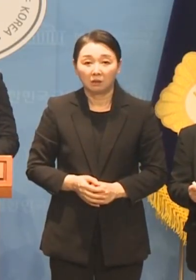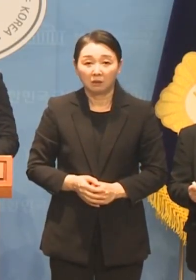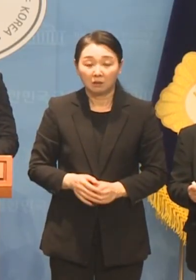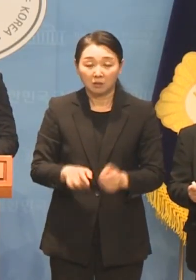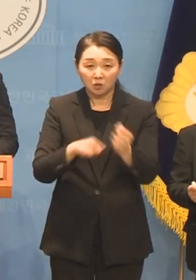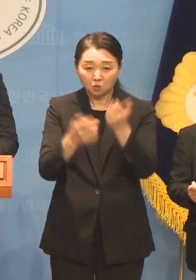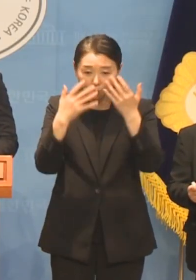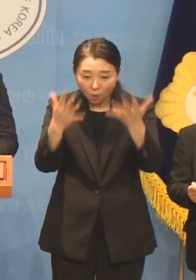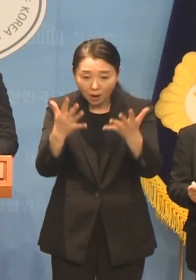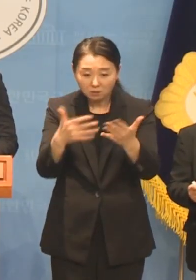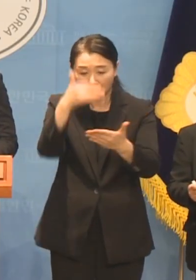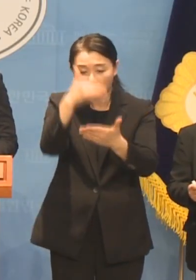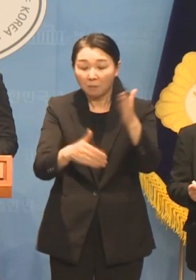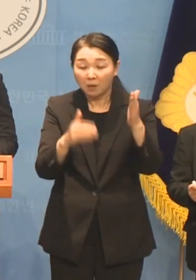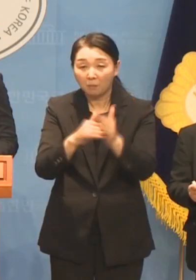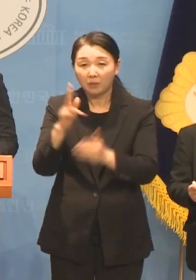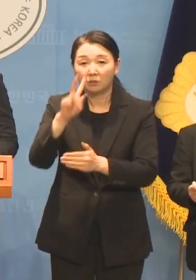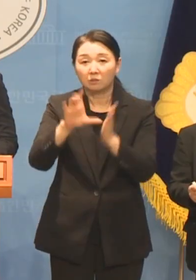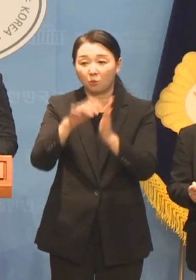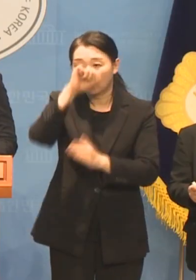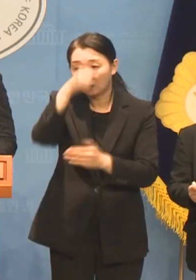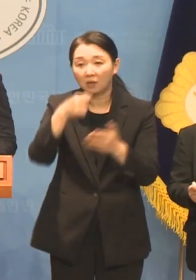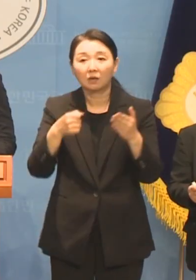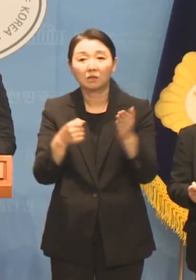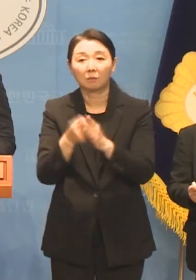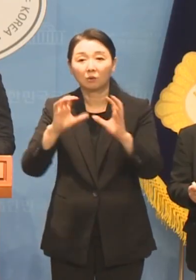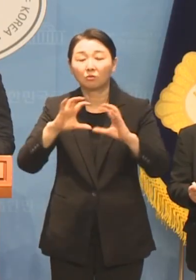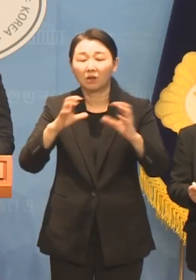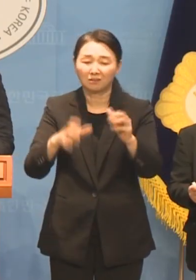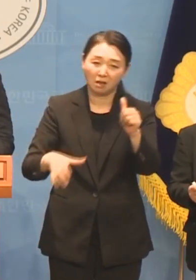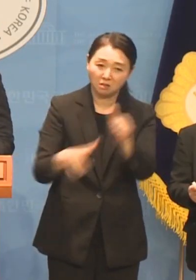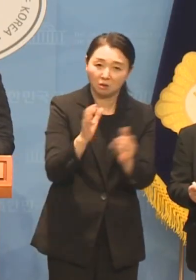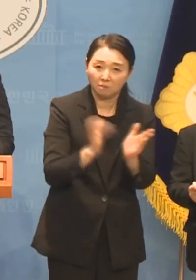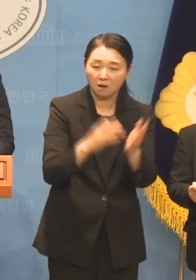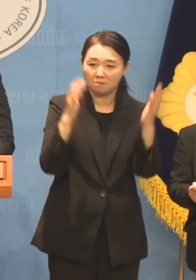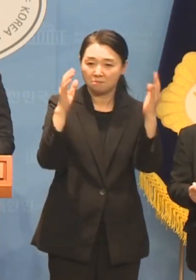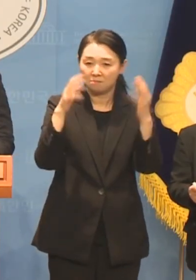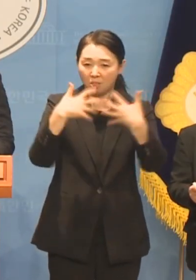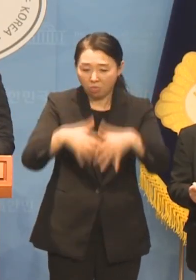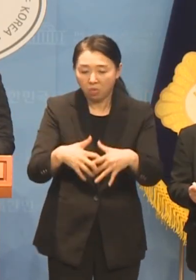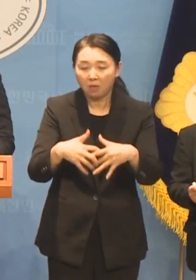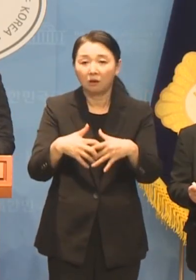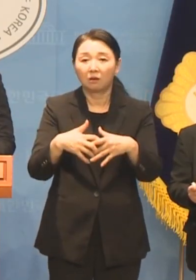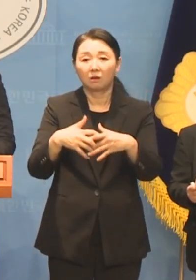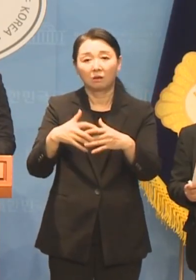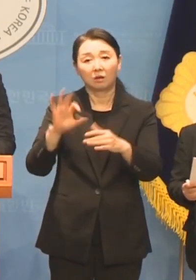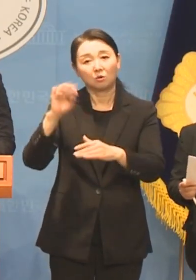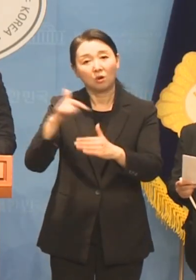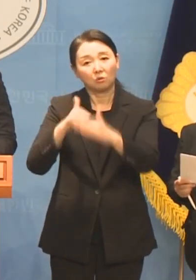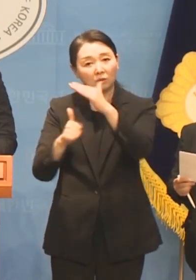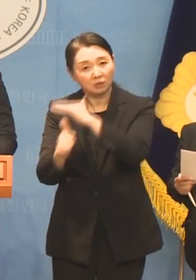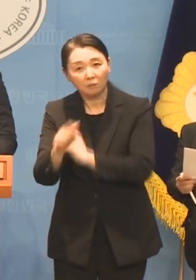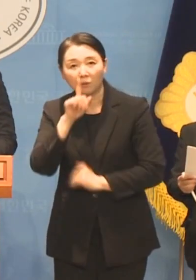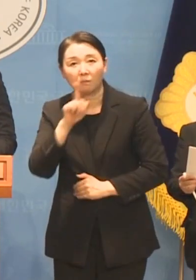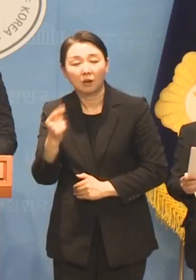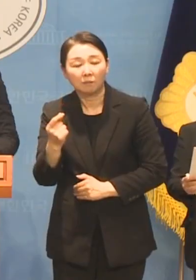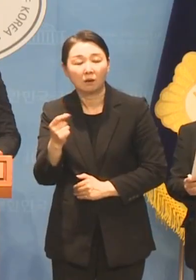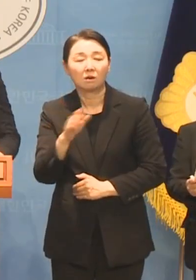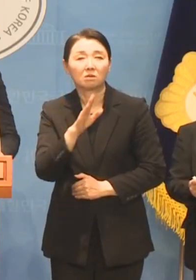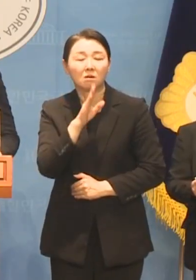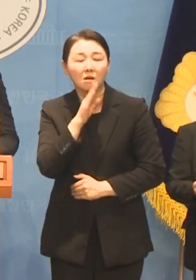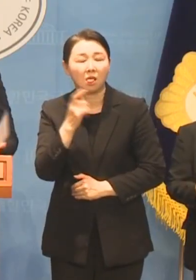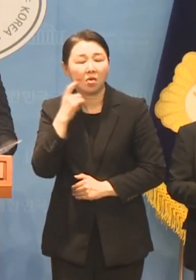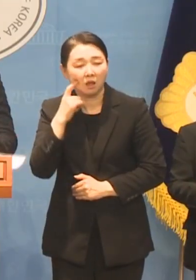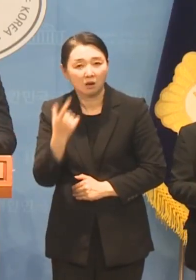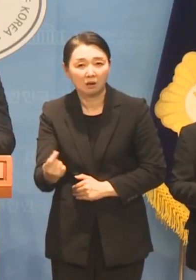감액한 2025년 예산안 때문에 국가 경제가 테러당하고 마비되었다는 식의 권성동 원내대표의 주장은 명백히 진실을